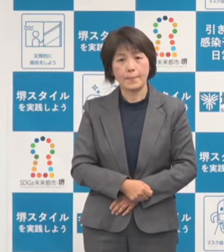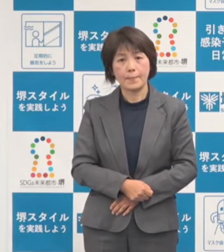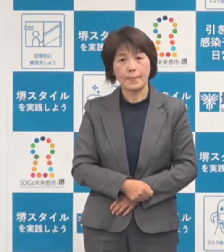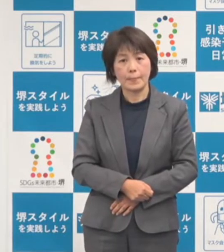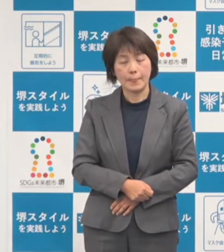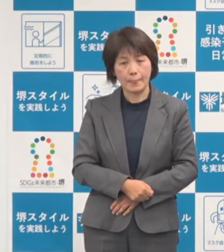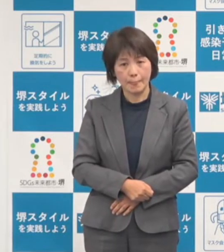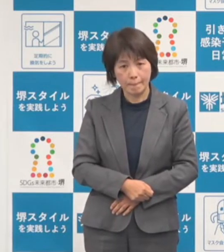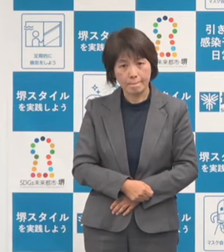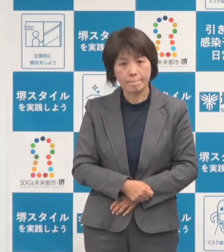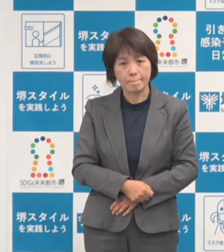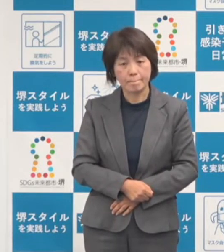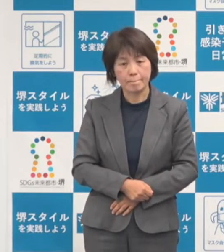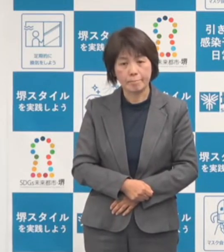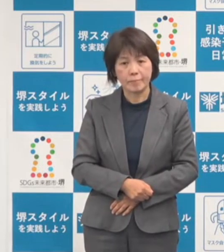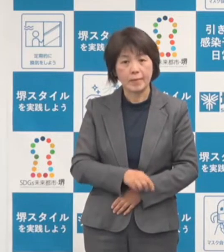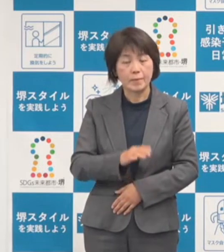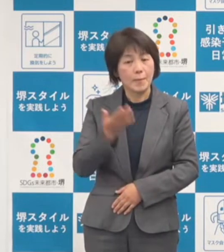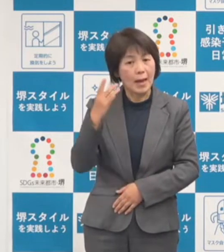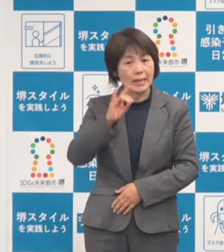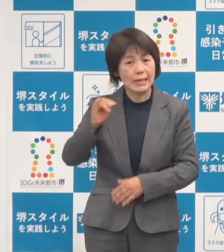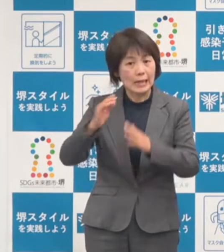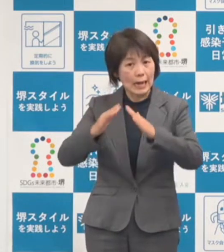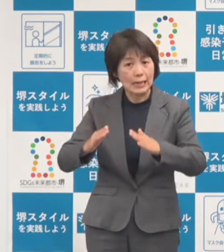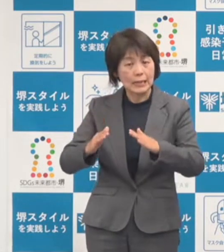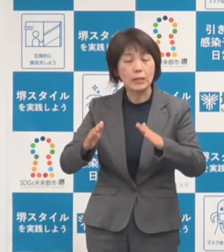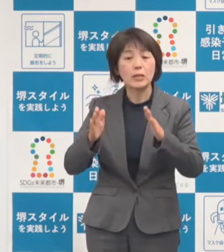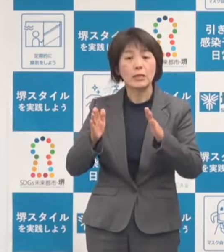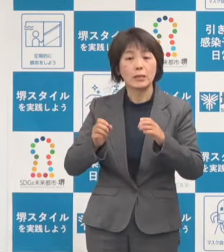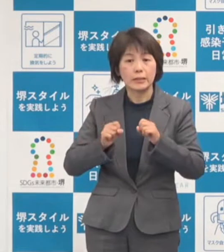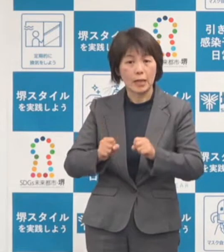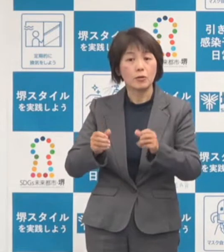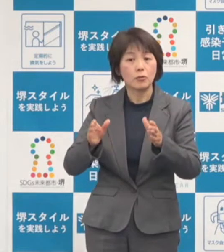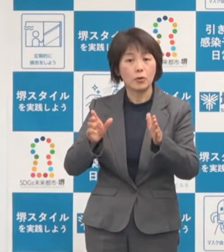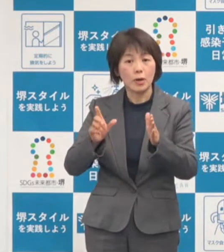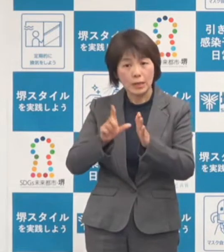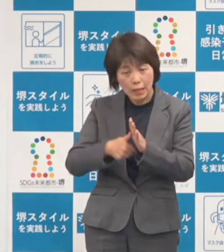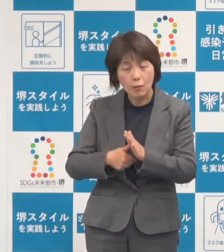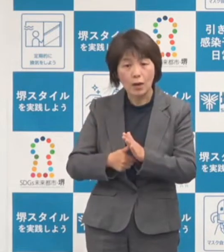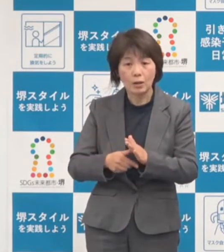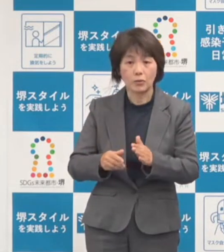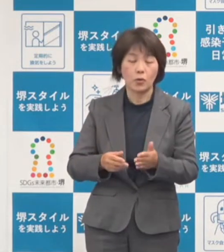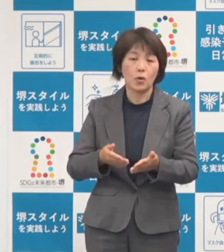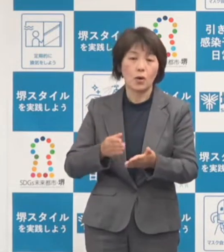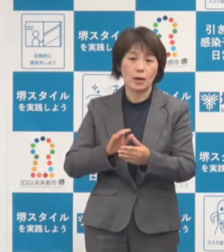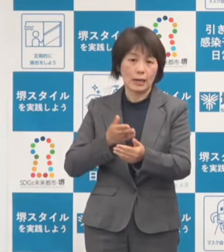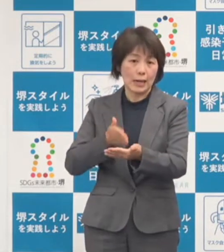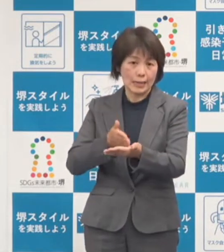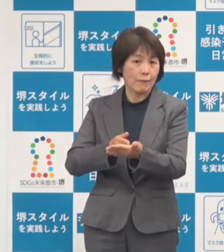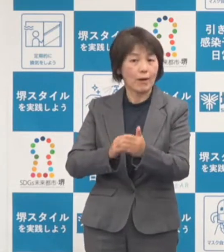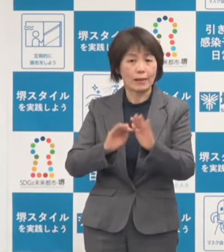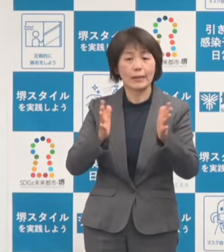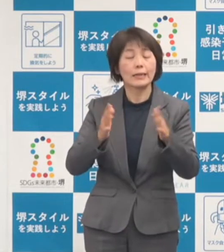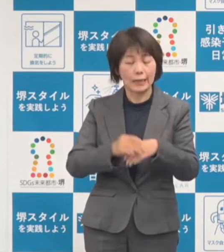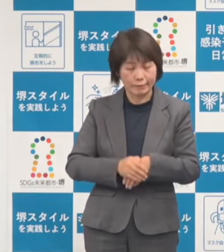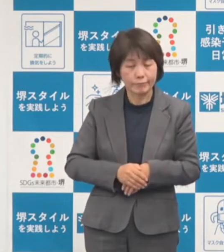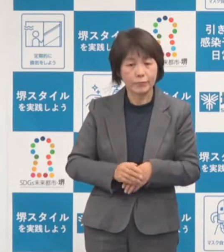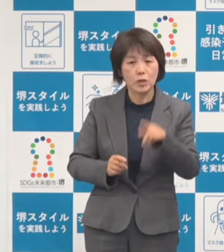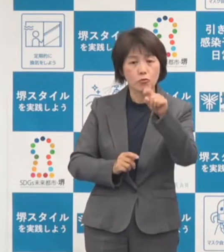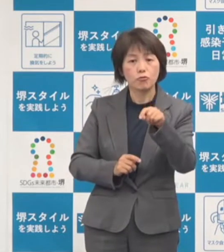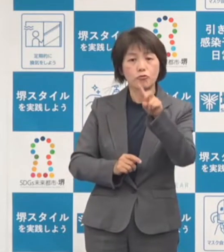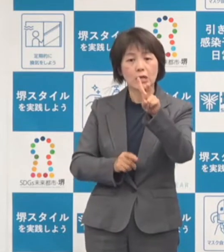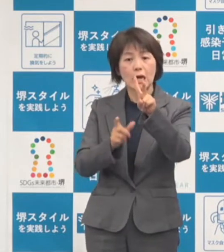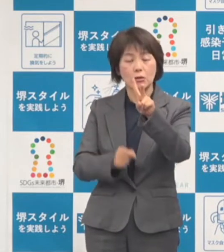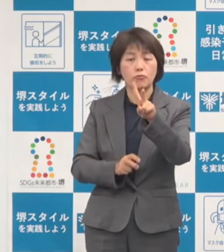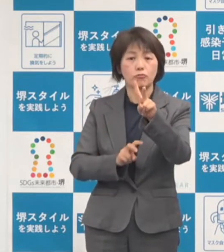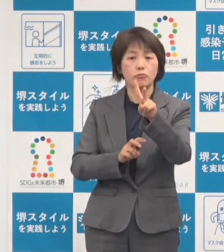今日までの議会の間は、この定例の記者会見はありませんでしたが、その間、12月8日に堺市新型